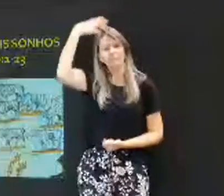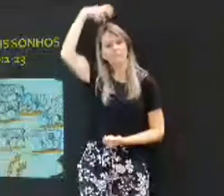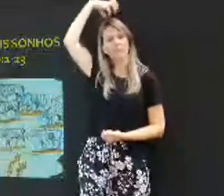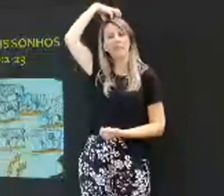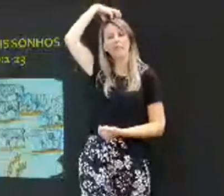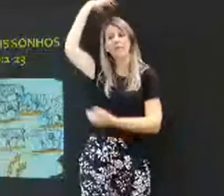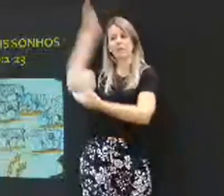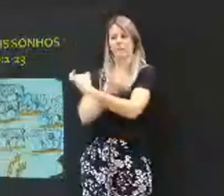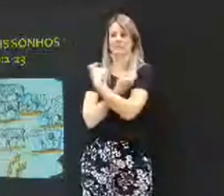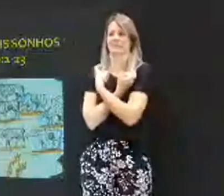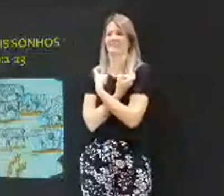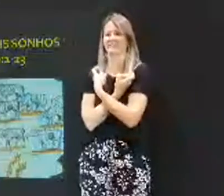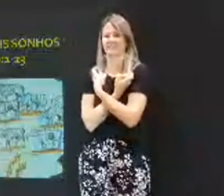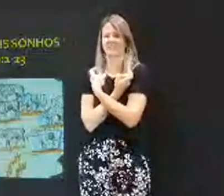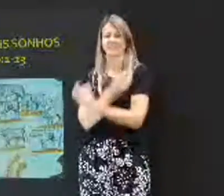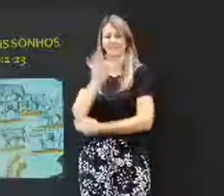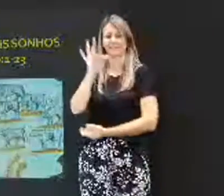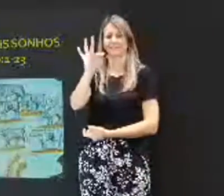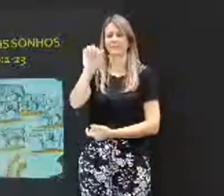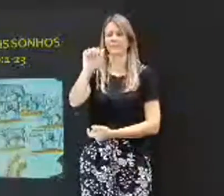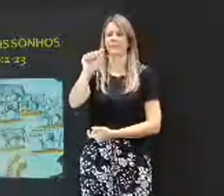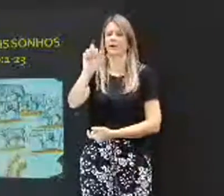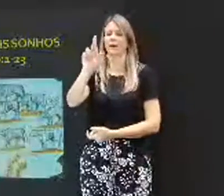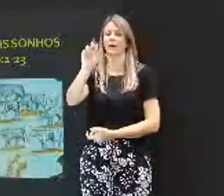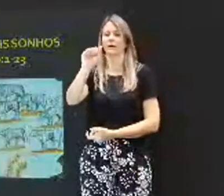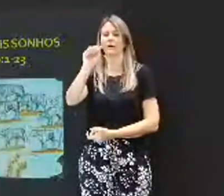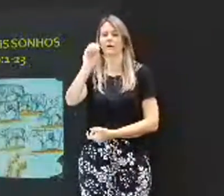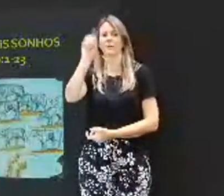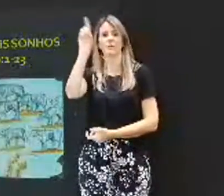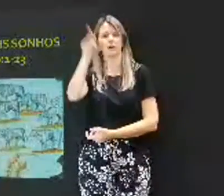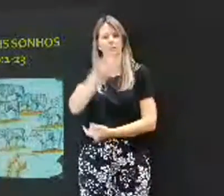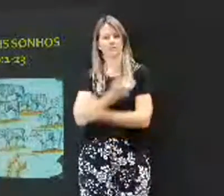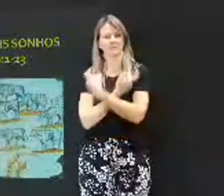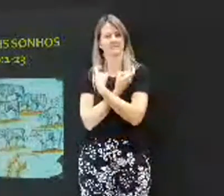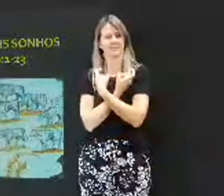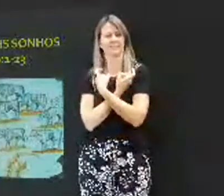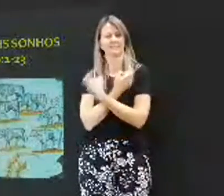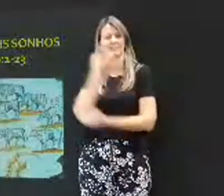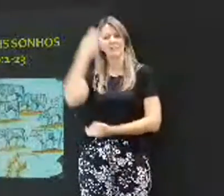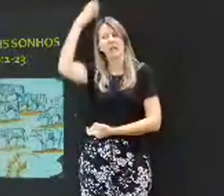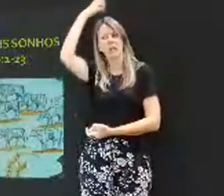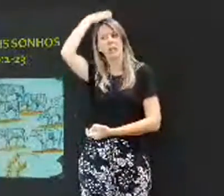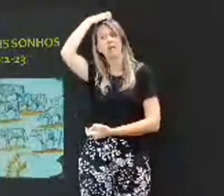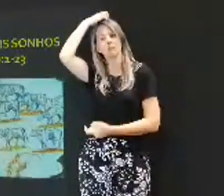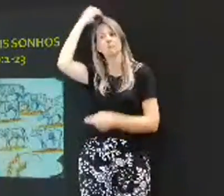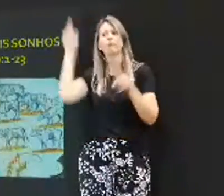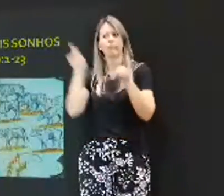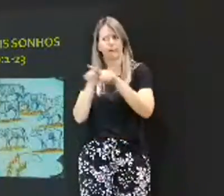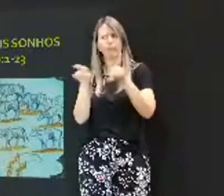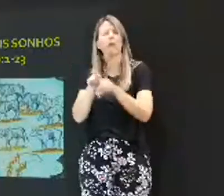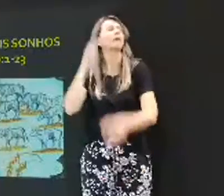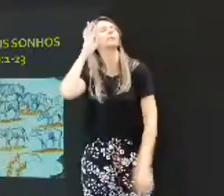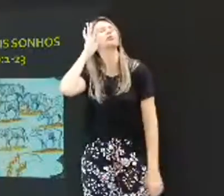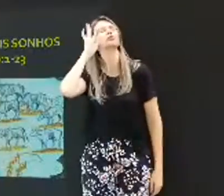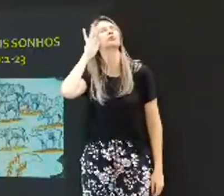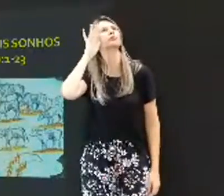sabe o rei, o faraó? Esse é o sinal de faraó. Vocês sabem o rei faraó?